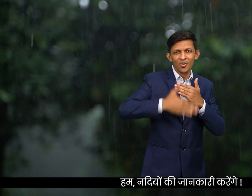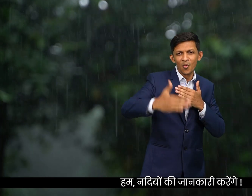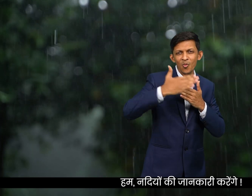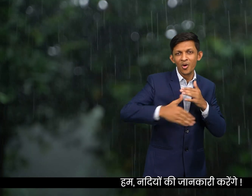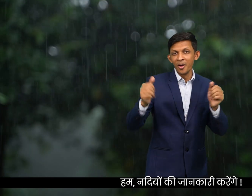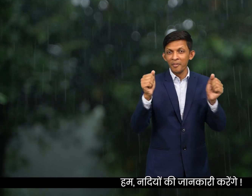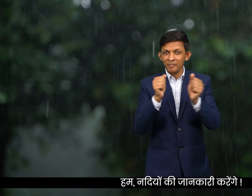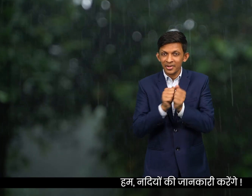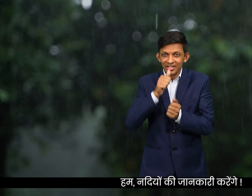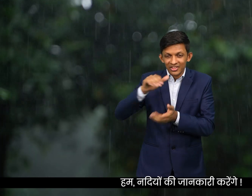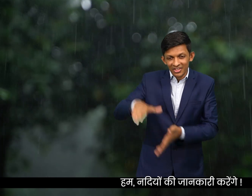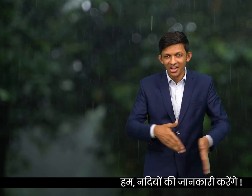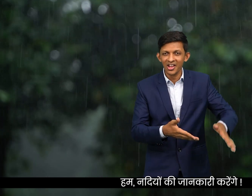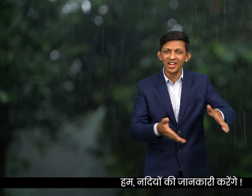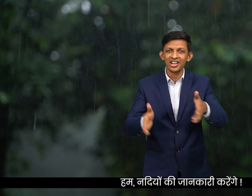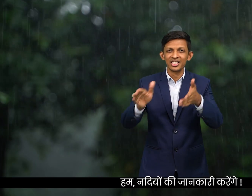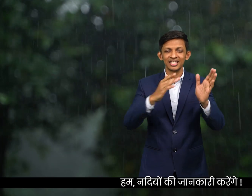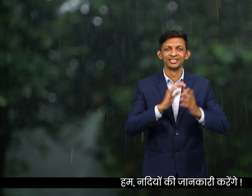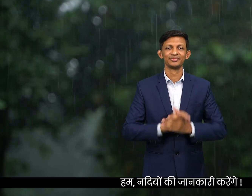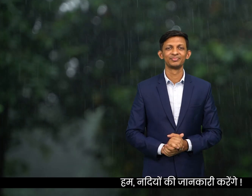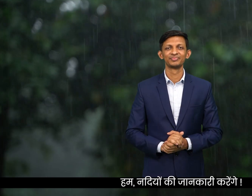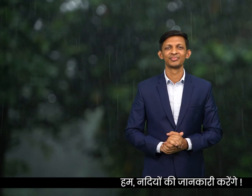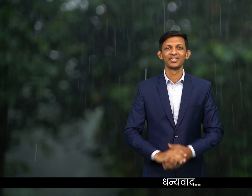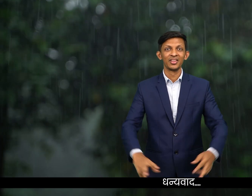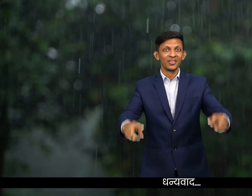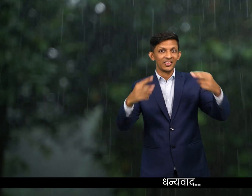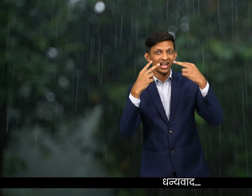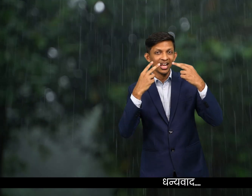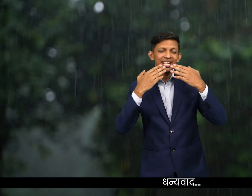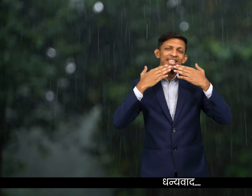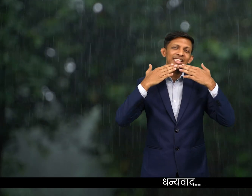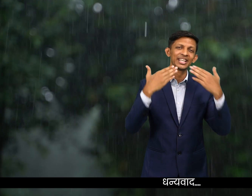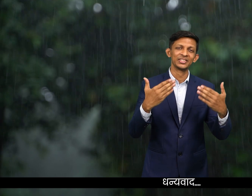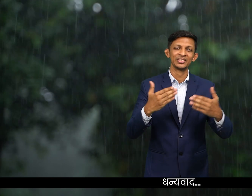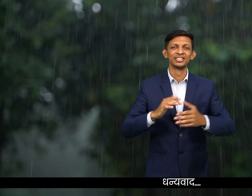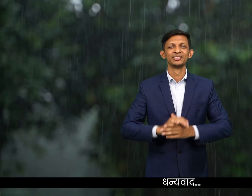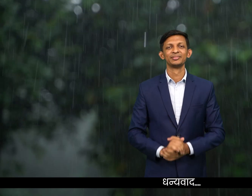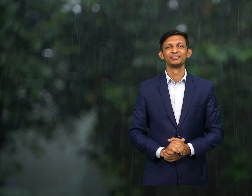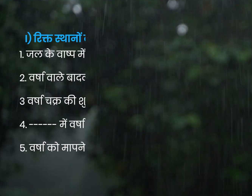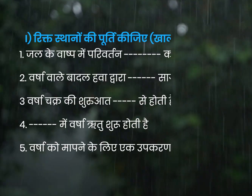हम नदियों की जानकारी करेंगे। धन्यवाद।